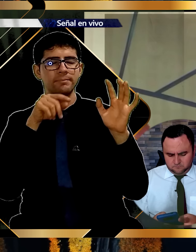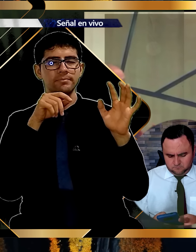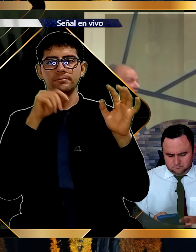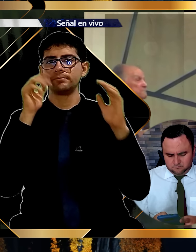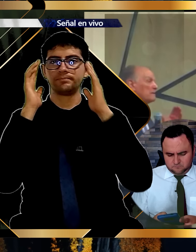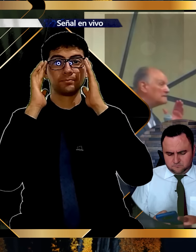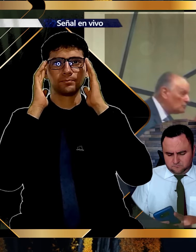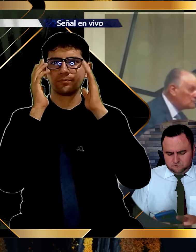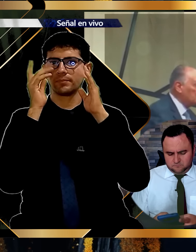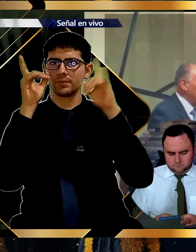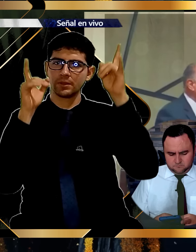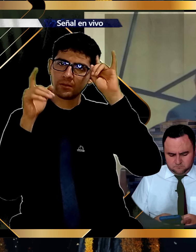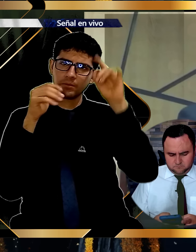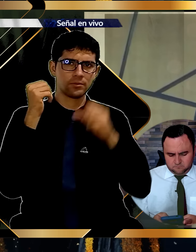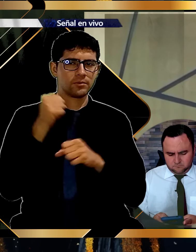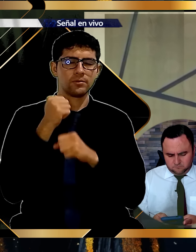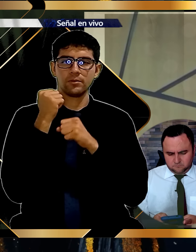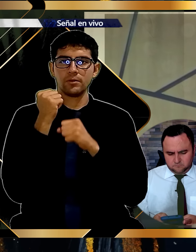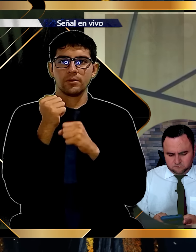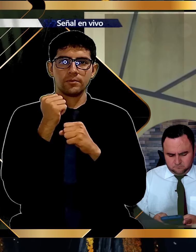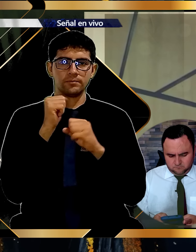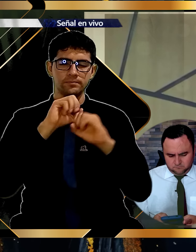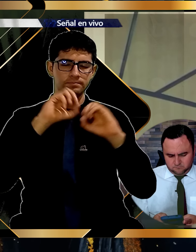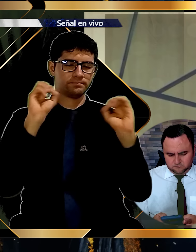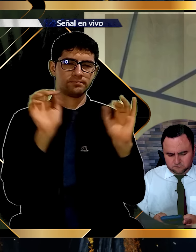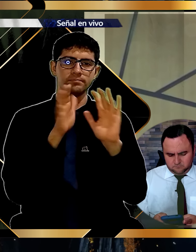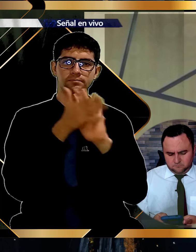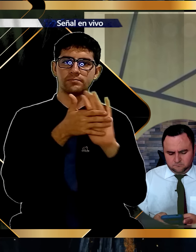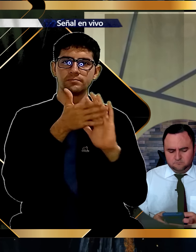Son señales mentirosas.